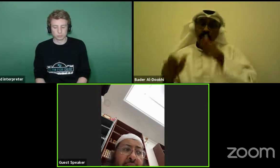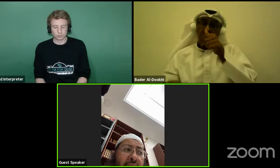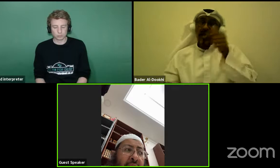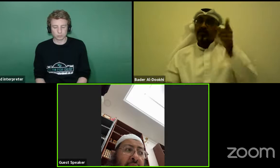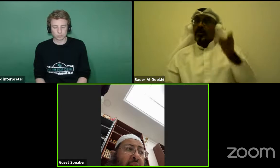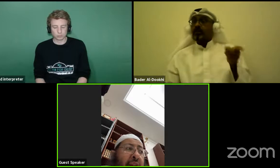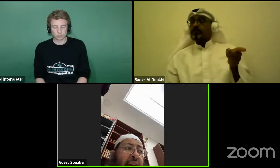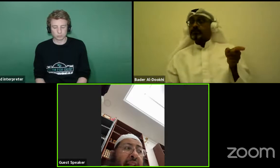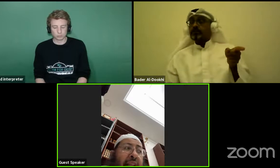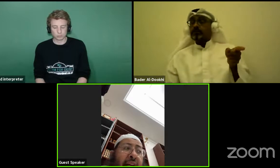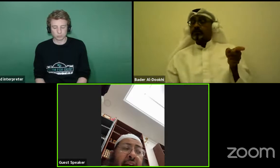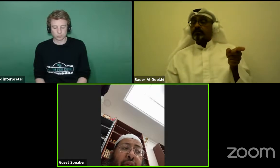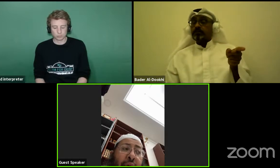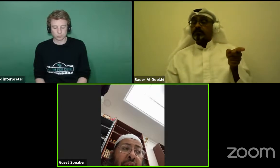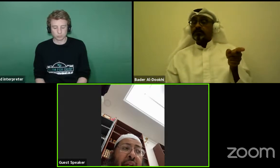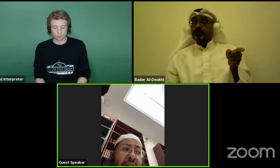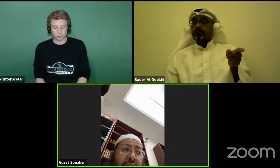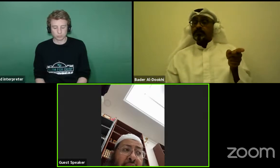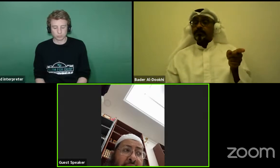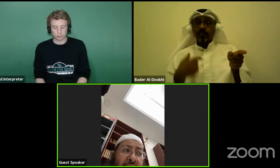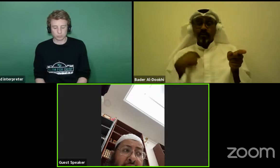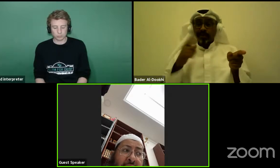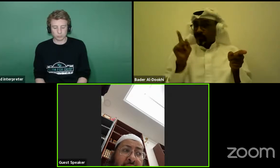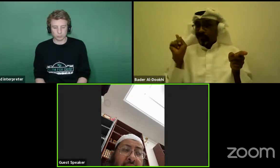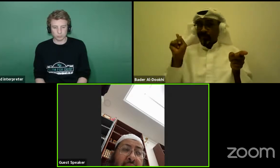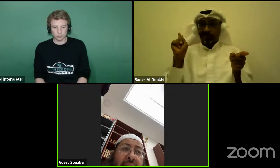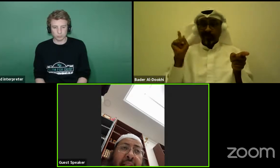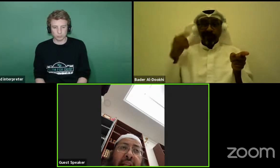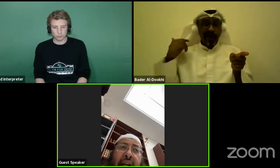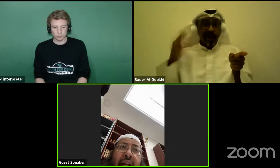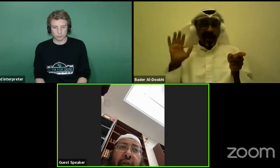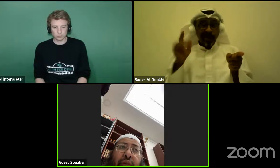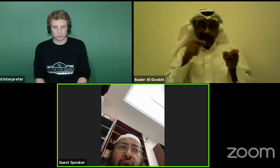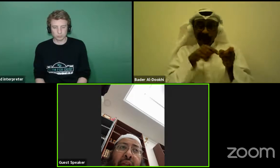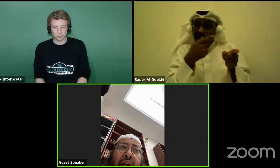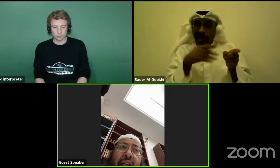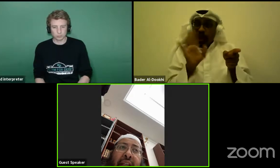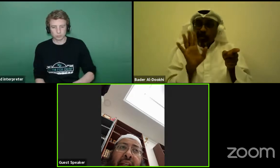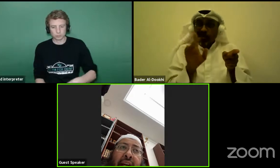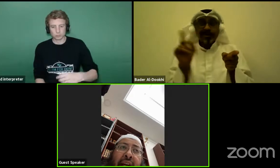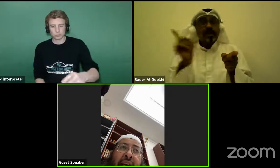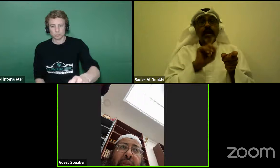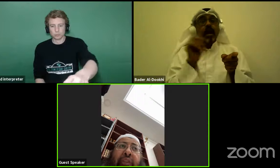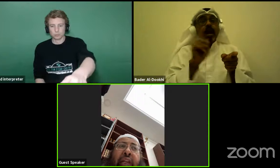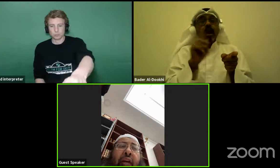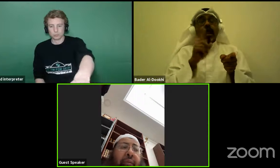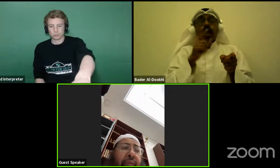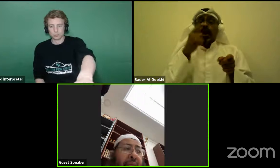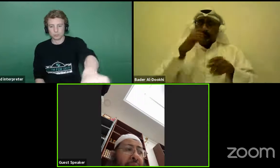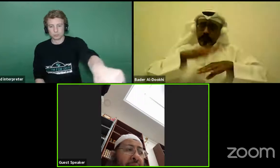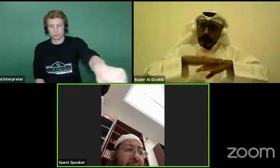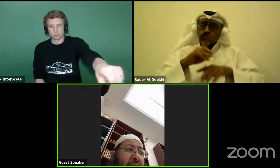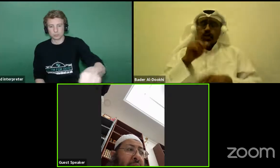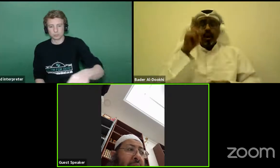به، فلا تتخلفوا عنه، لا تتخلفوا عن طاعة الله